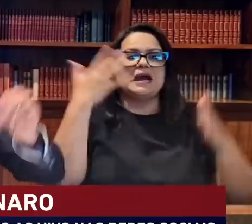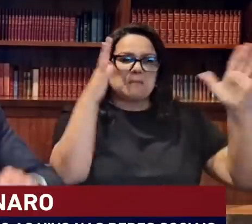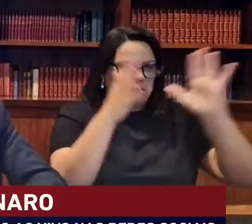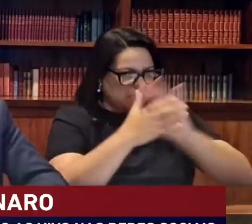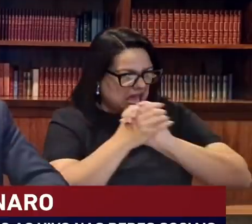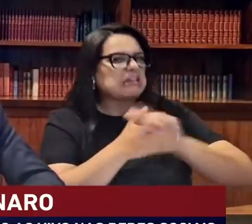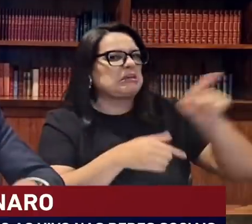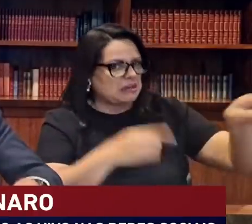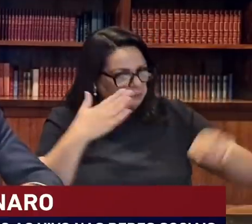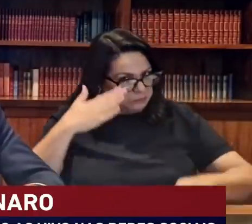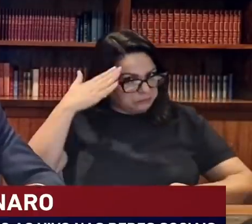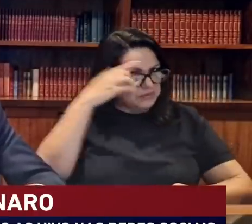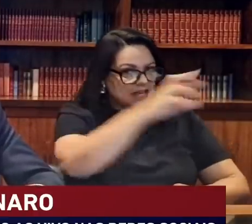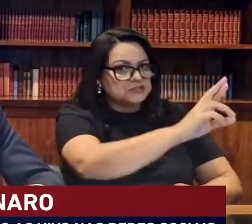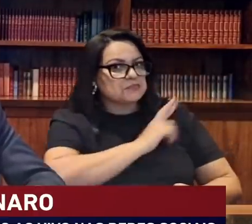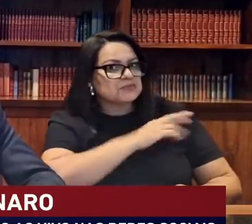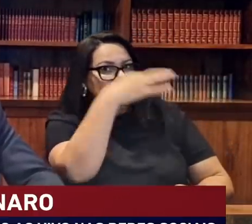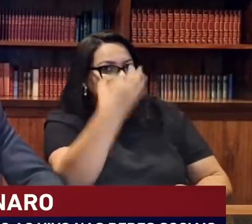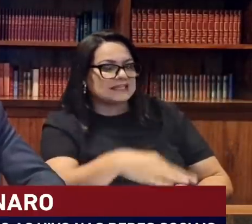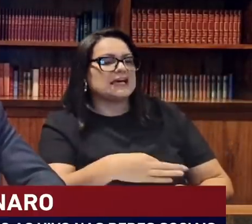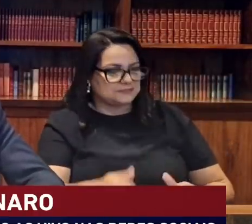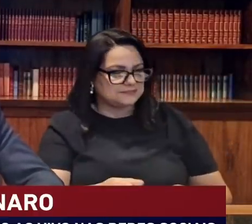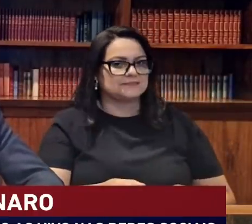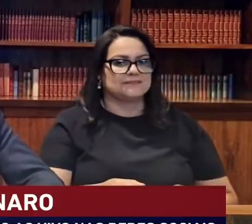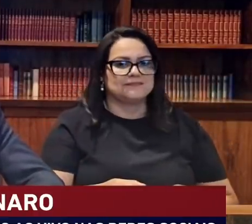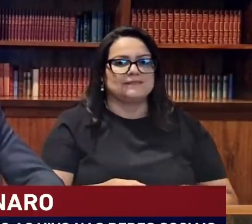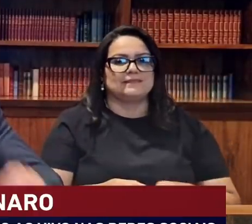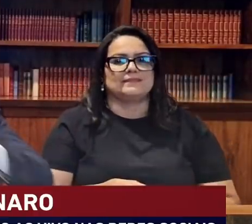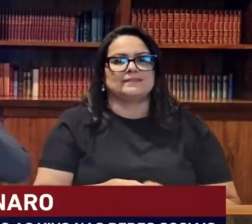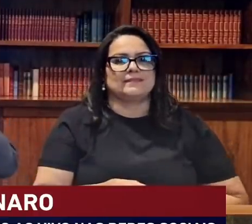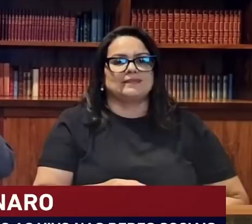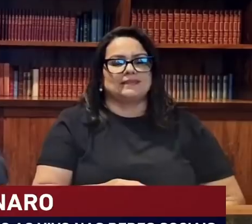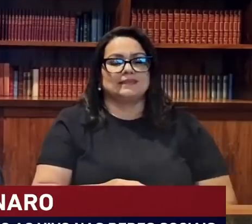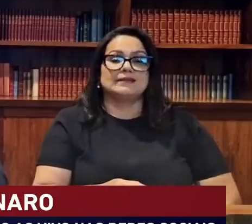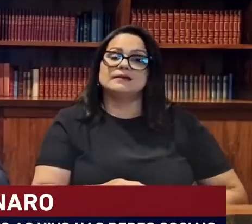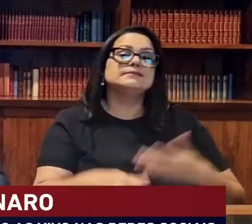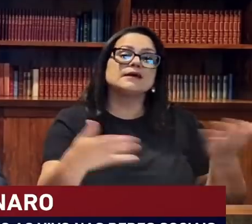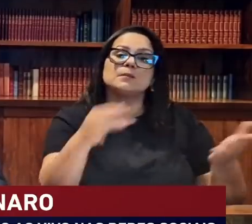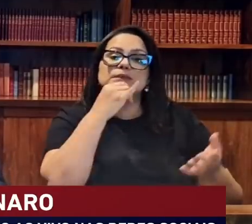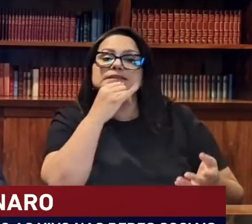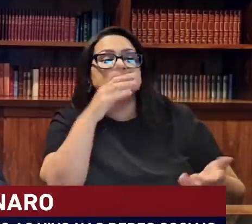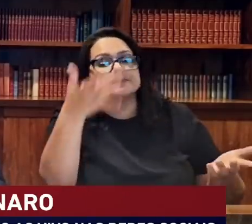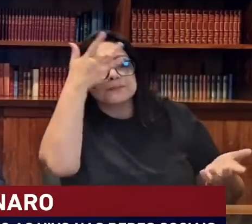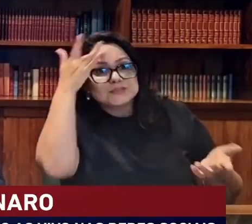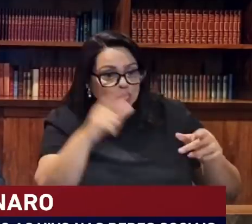aí, o Major aqui matou aqui. Continuar, então, quando uma pessoa recebe o título,